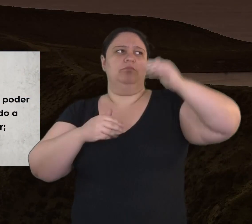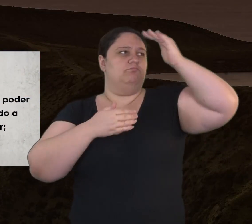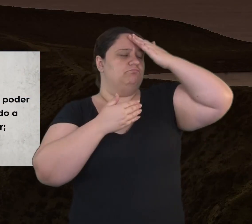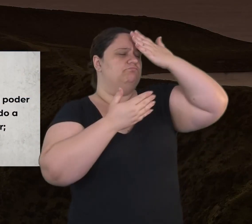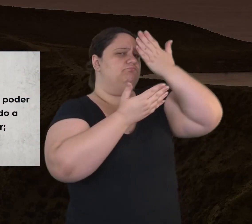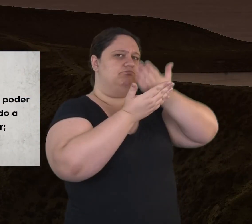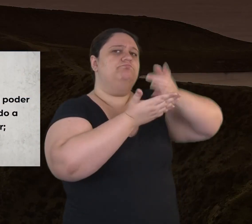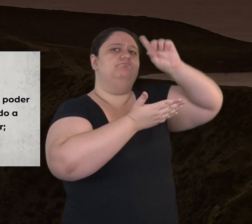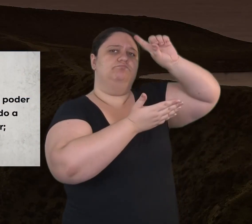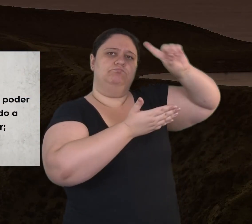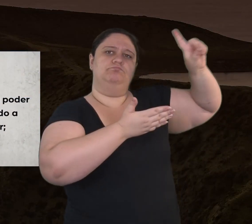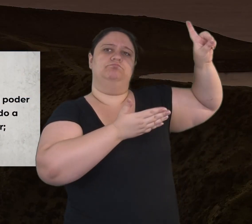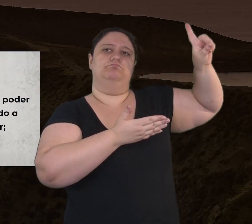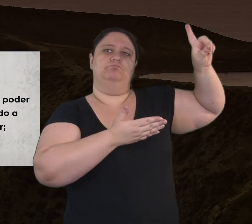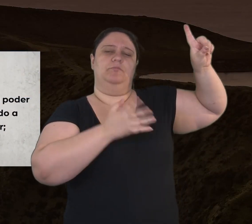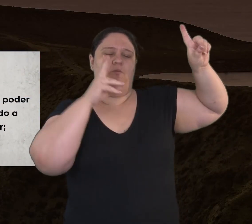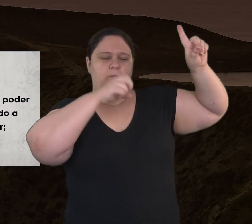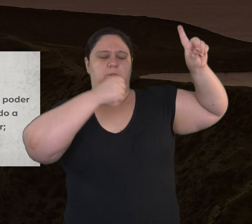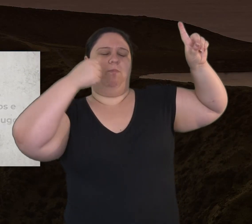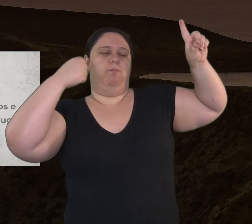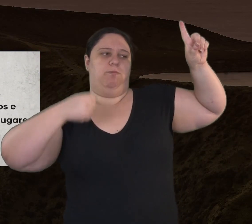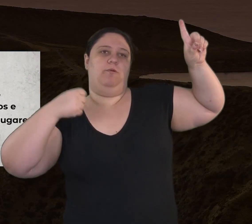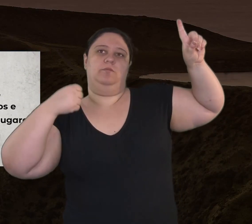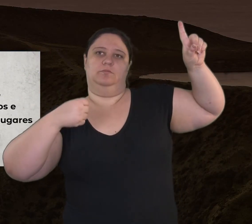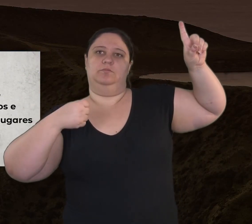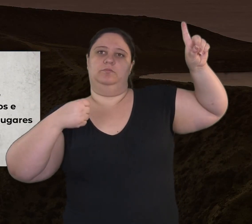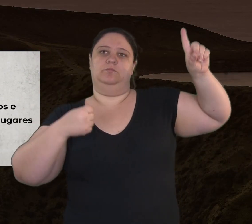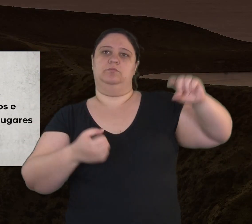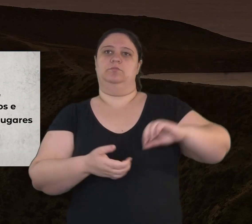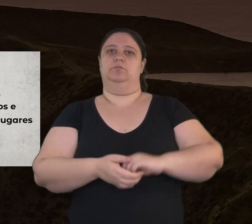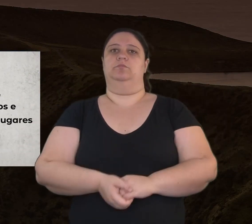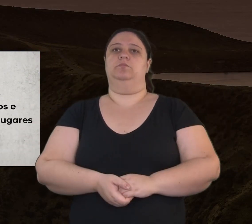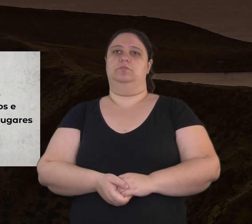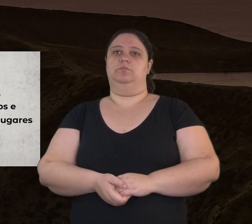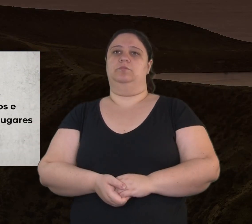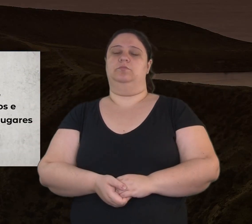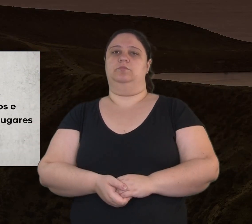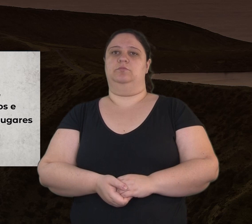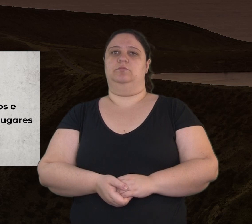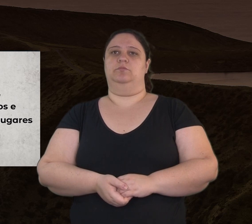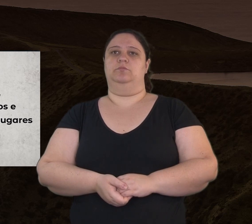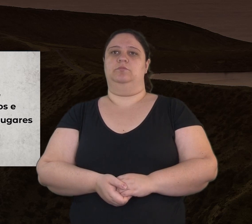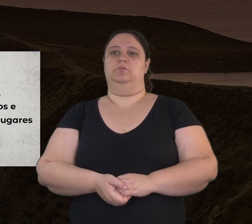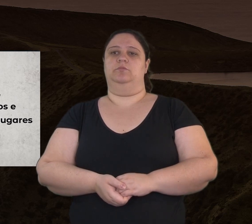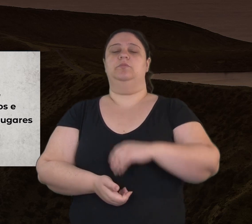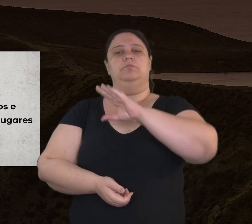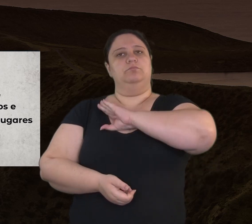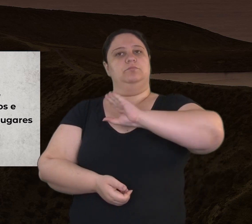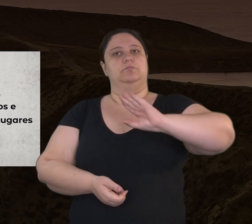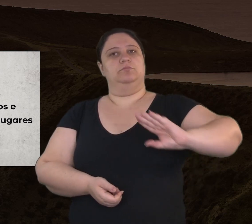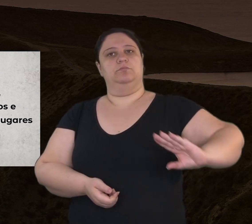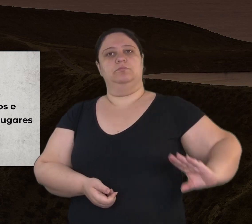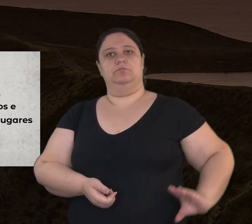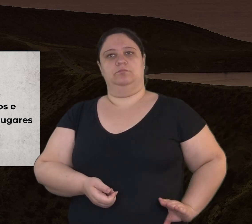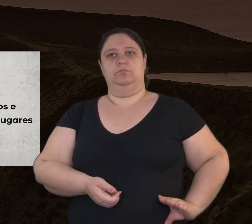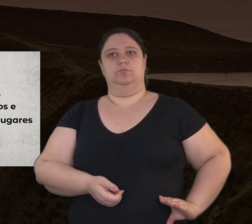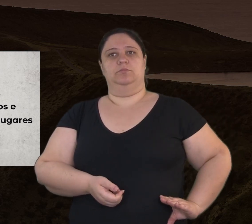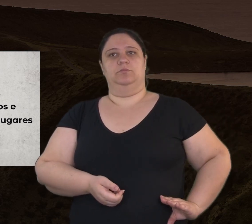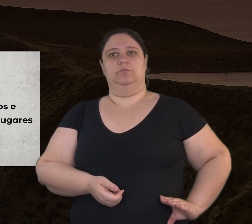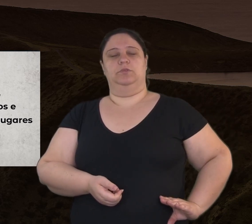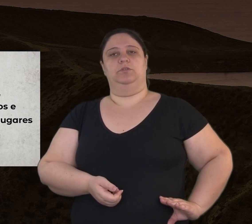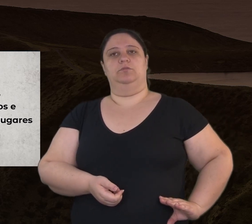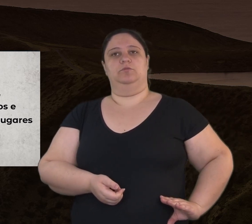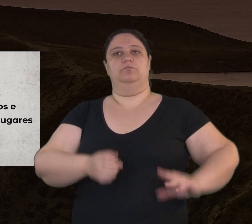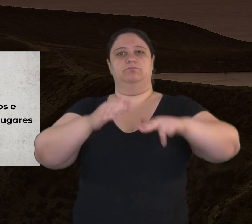a eficácia da força do seu poder, o qual exerceu ele em Cristo,